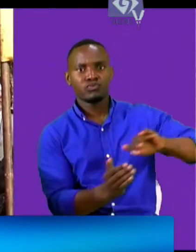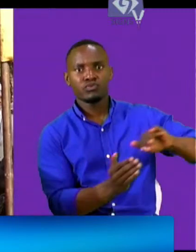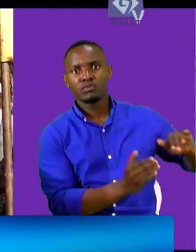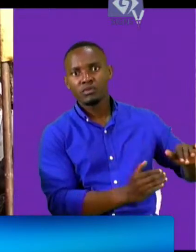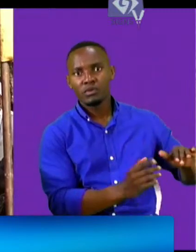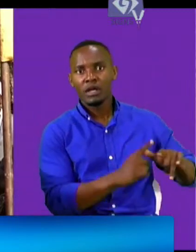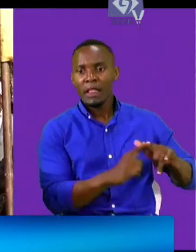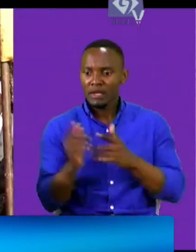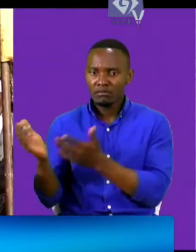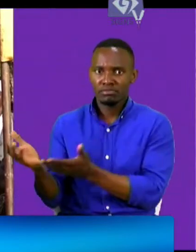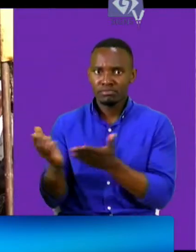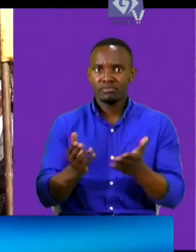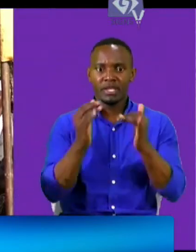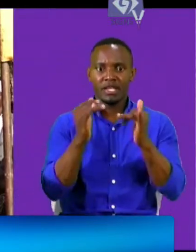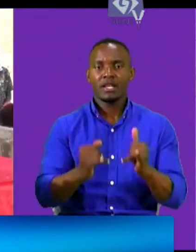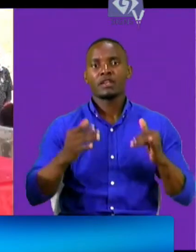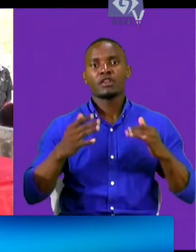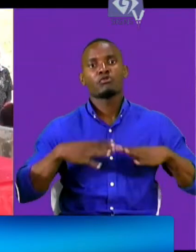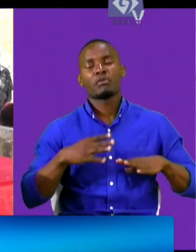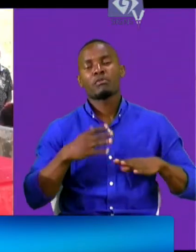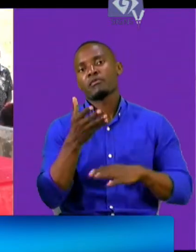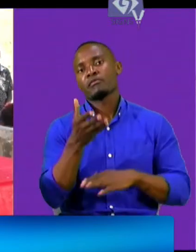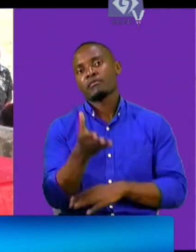ulete wengine wapya.